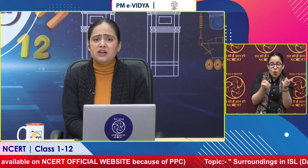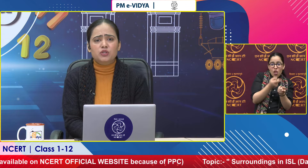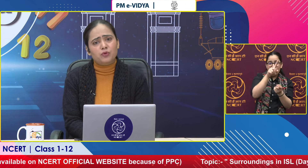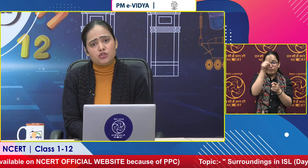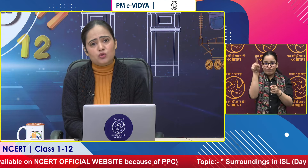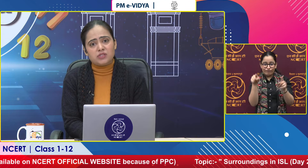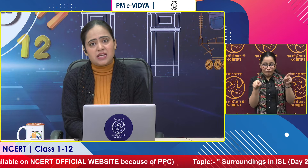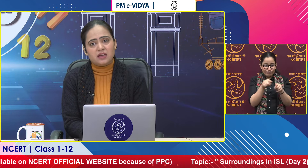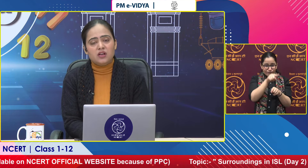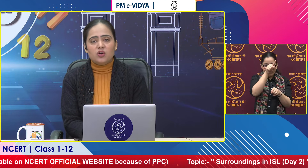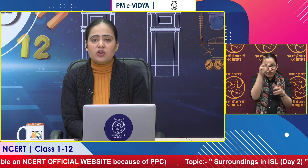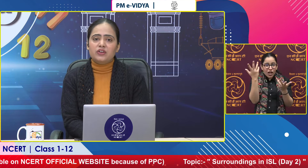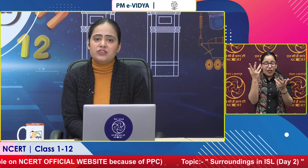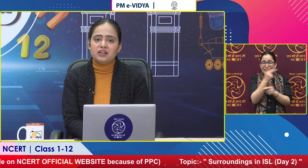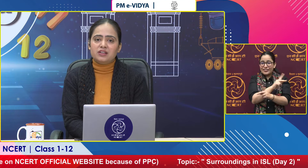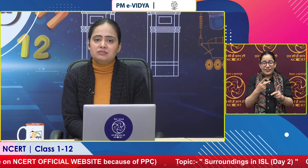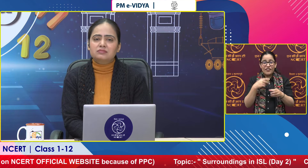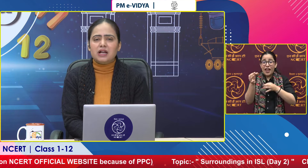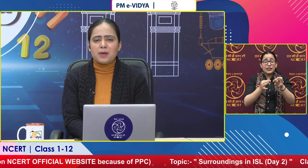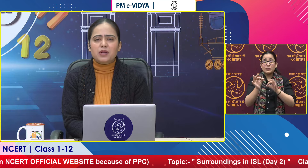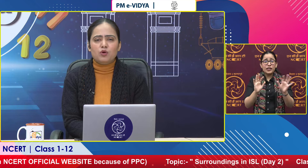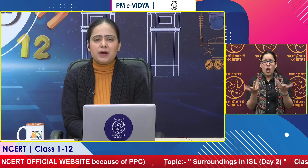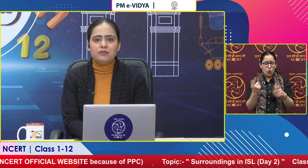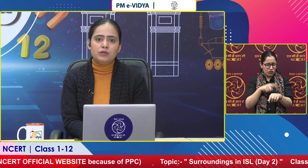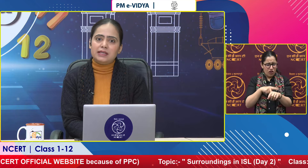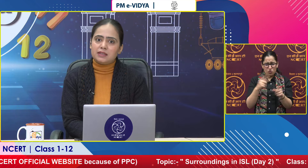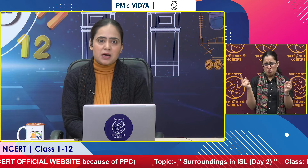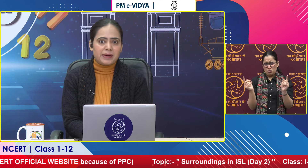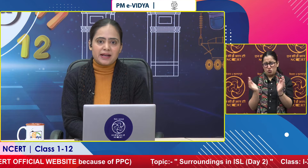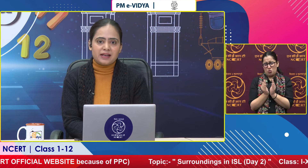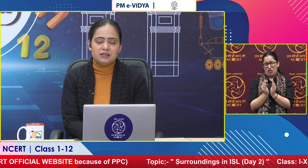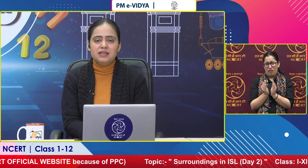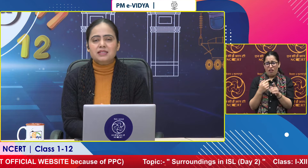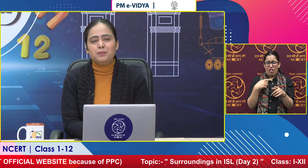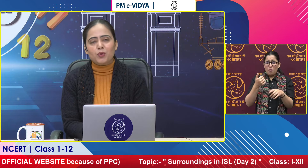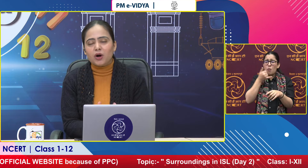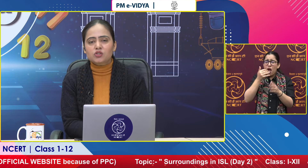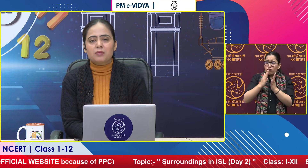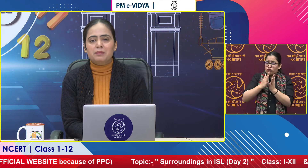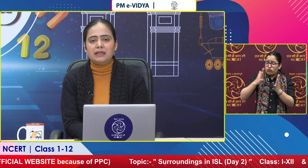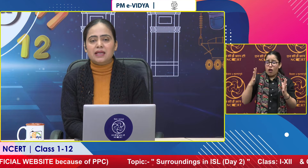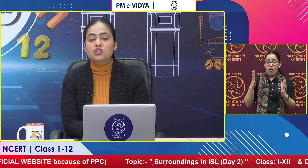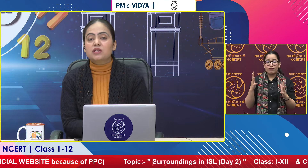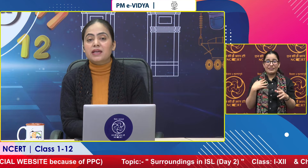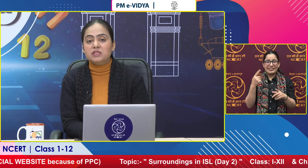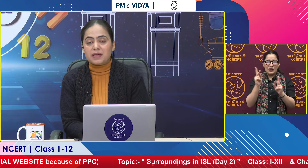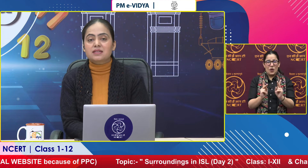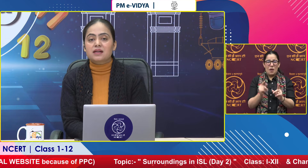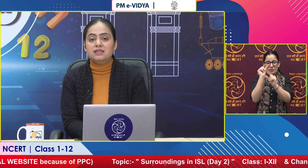घड़ी तो बहुत छोटी है और आपका मोबाइल फ़ोन कितना बड़ा है। ये सब बहुत कॉमन बातें हैं जिन्हें एक्सप्रेस करना